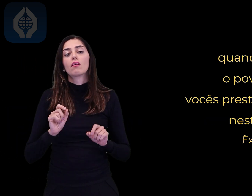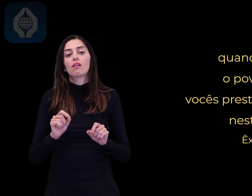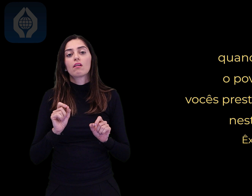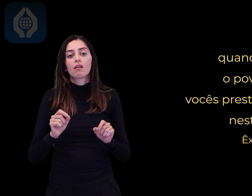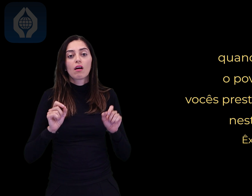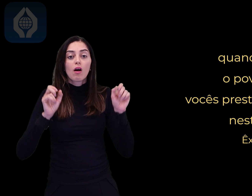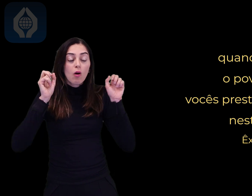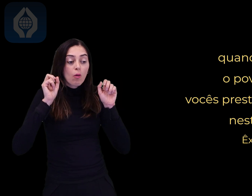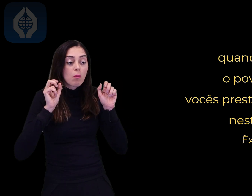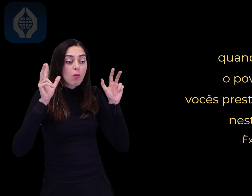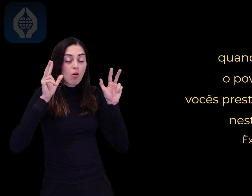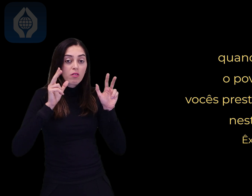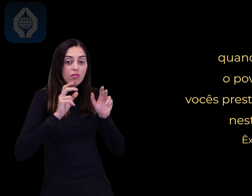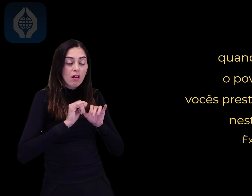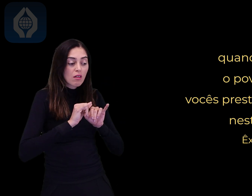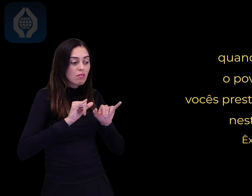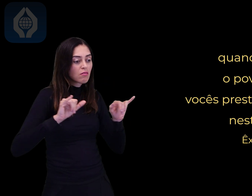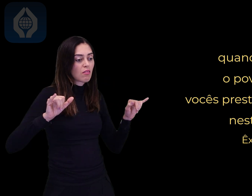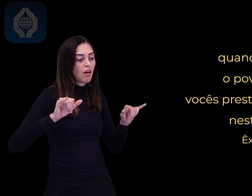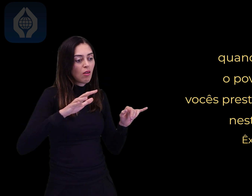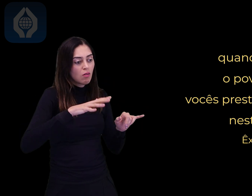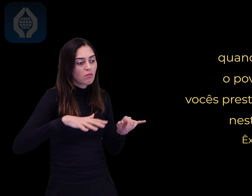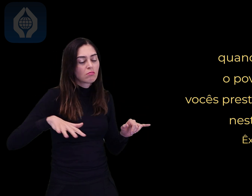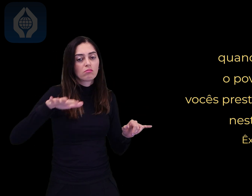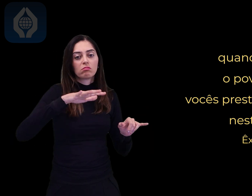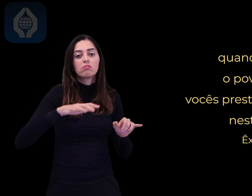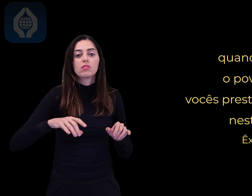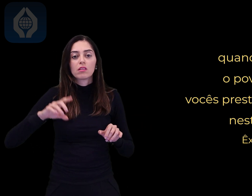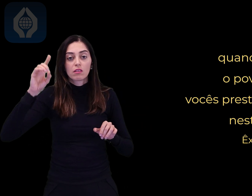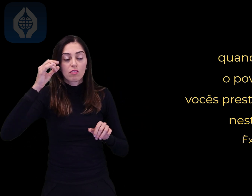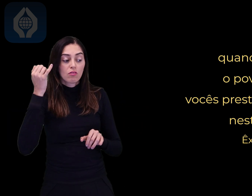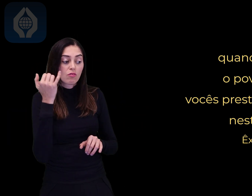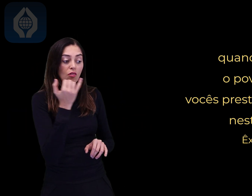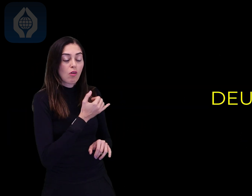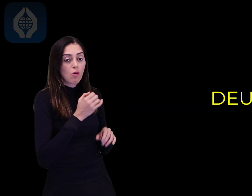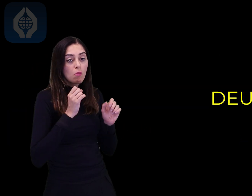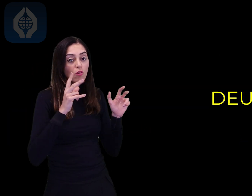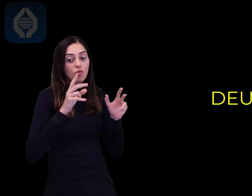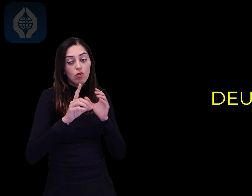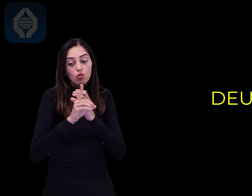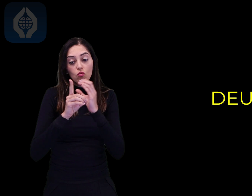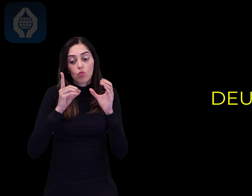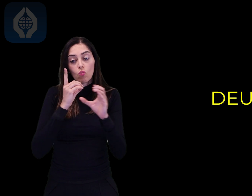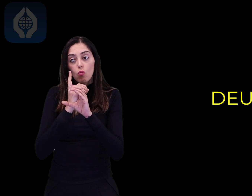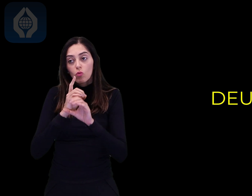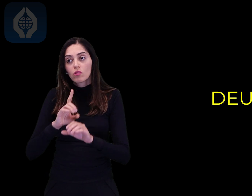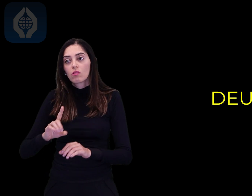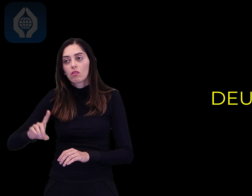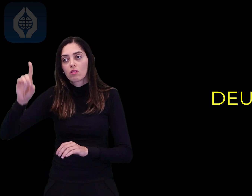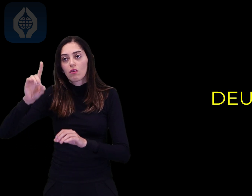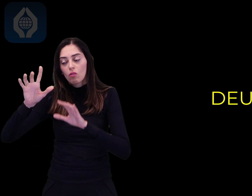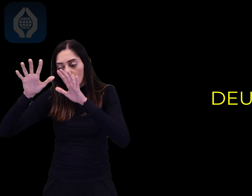vocês prestarão culto a Deus neste monte. Deus é digno de